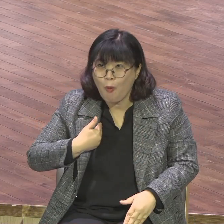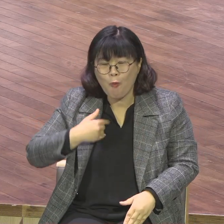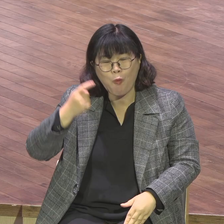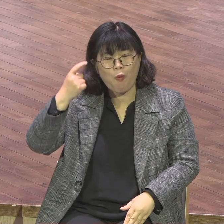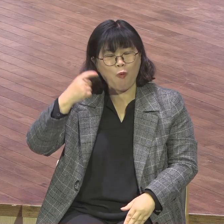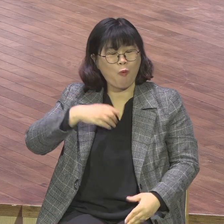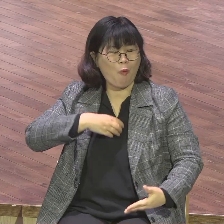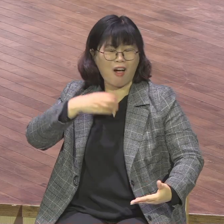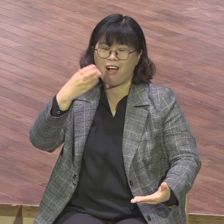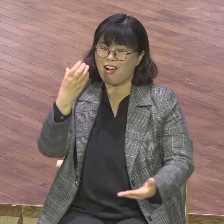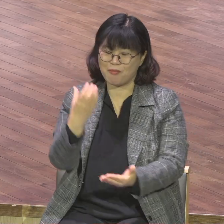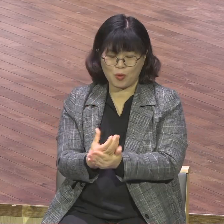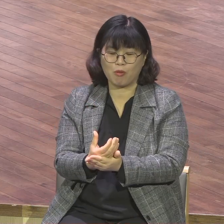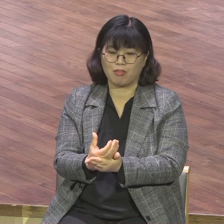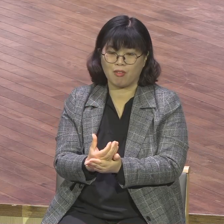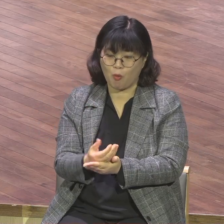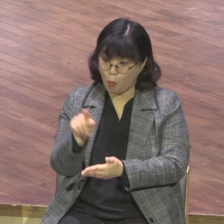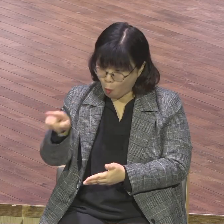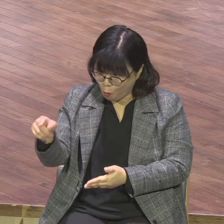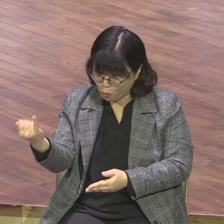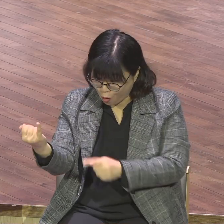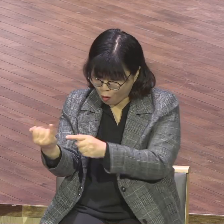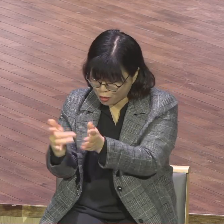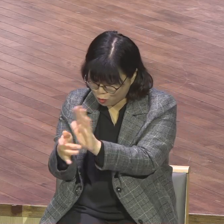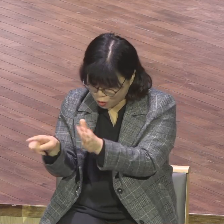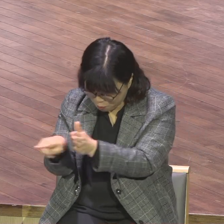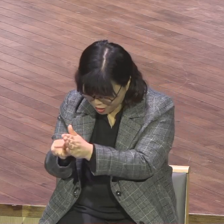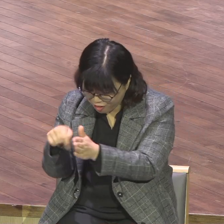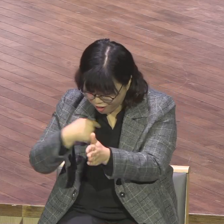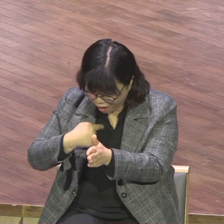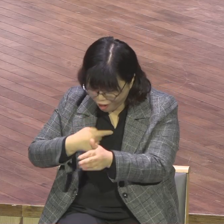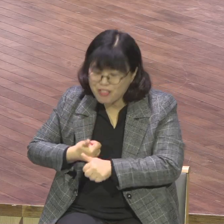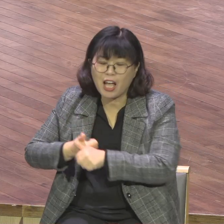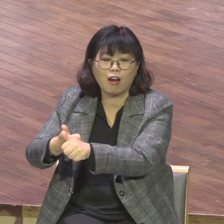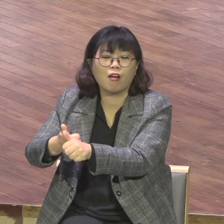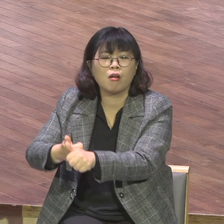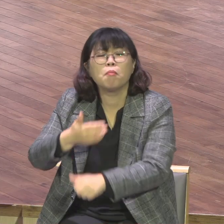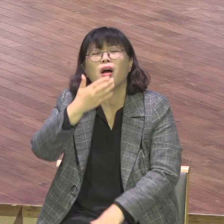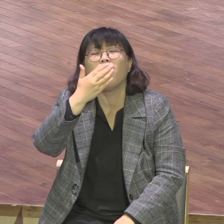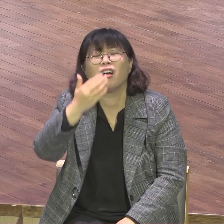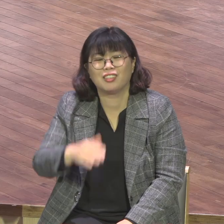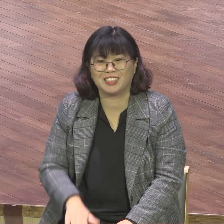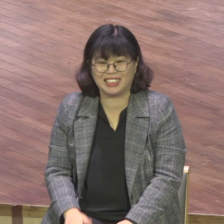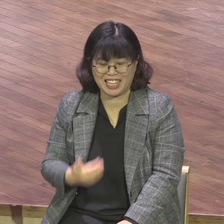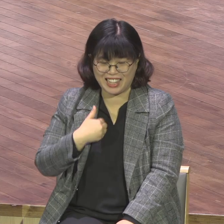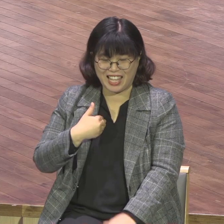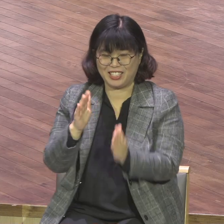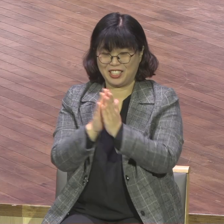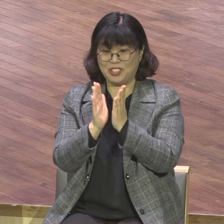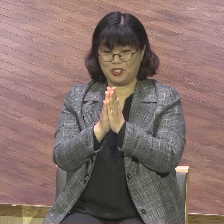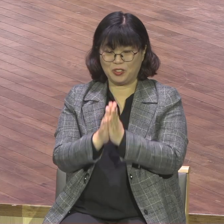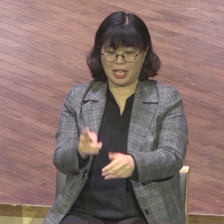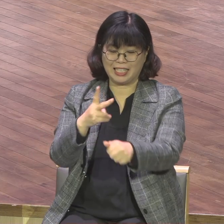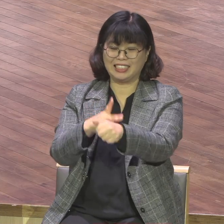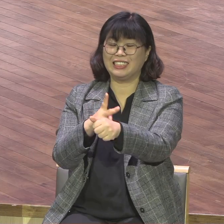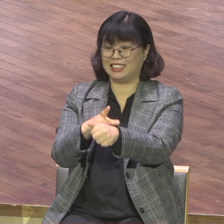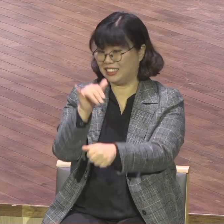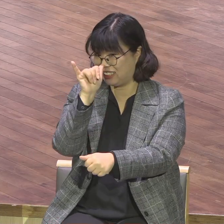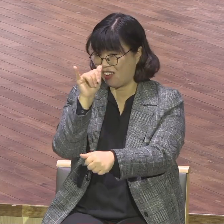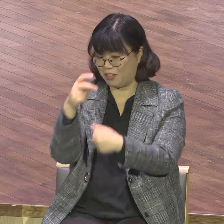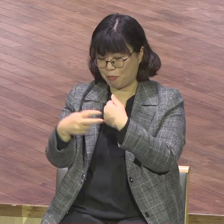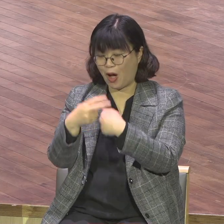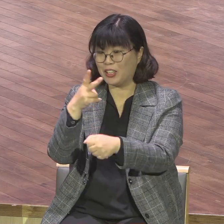끓여. 내 친구 중에 의사 있어요. 그 친구는 그런다 하더라고. 부인이 중의